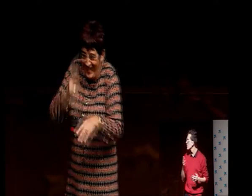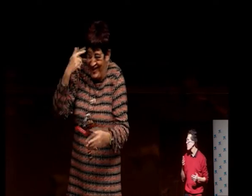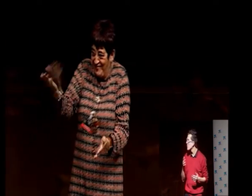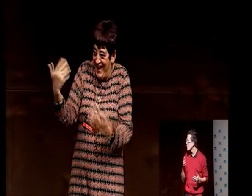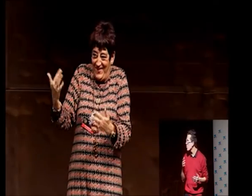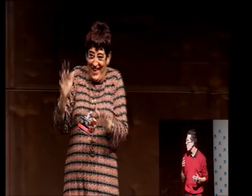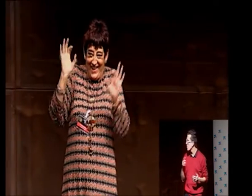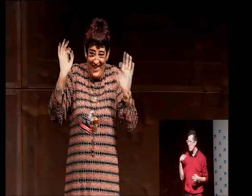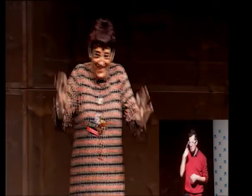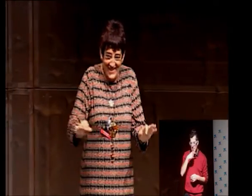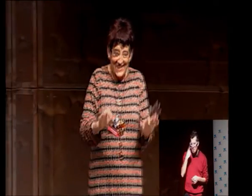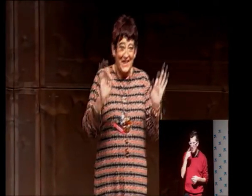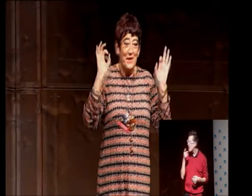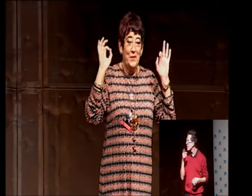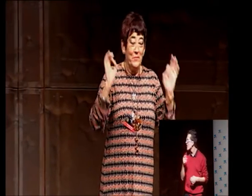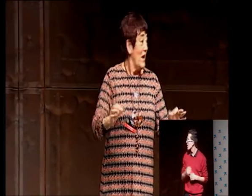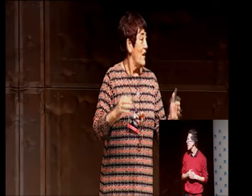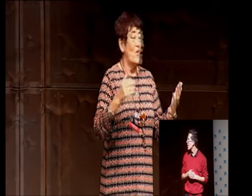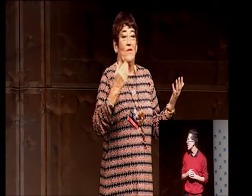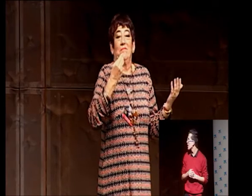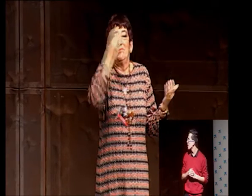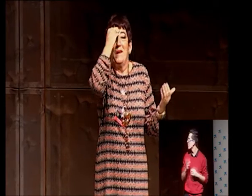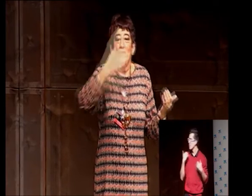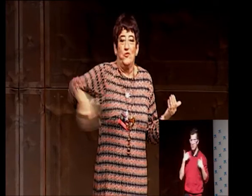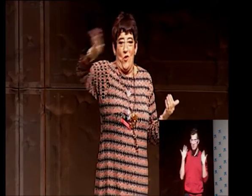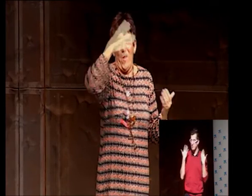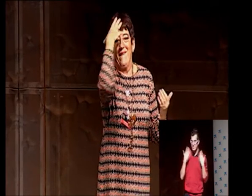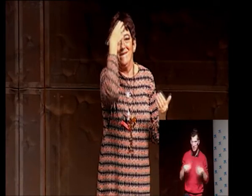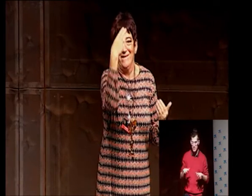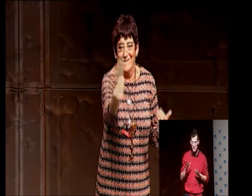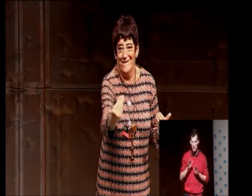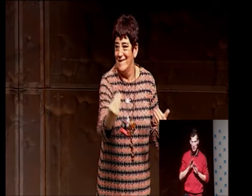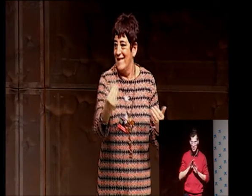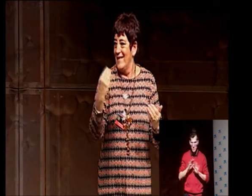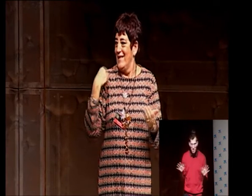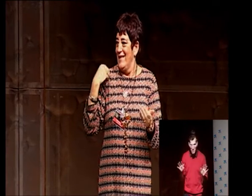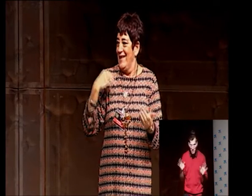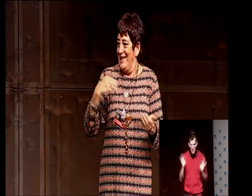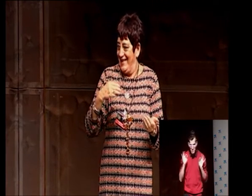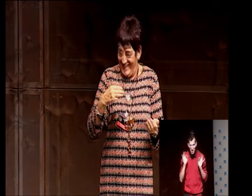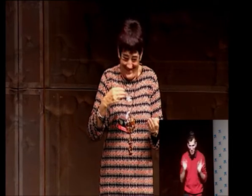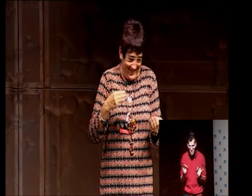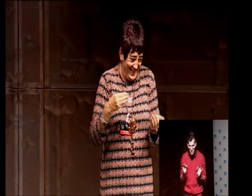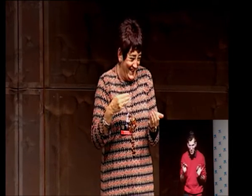sorda Ah vale pensaba que había más gente bien pues creo